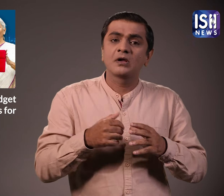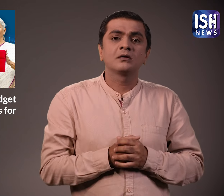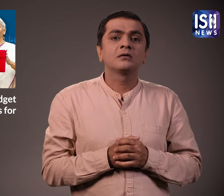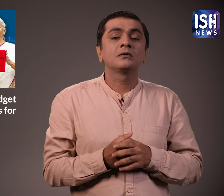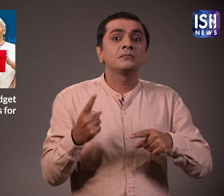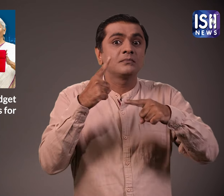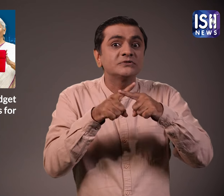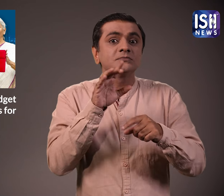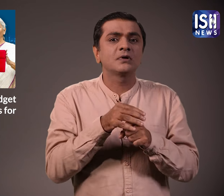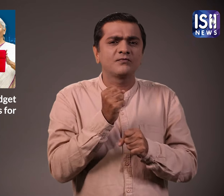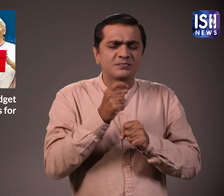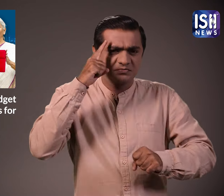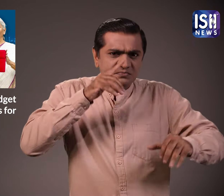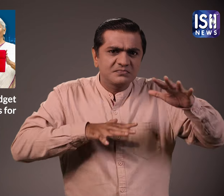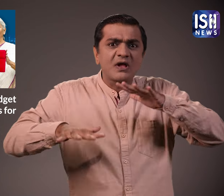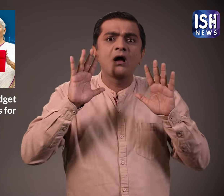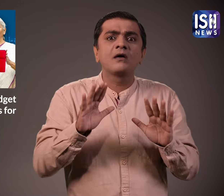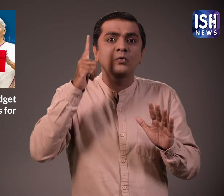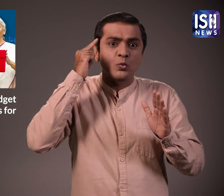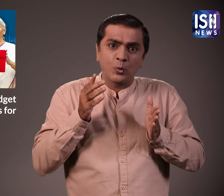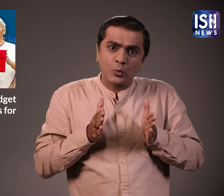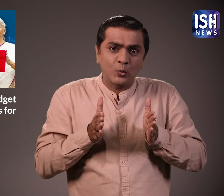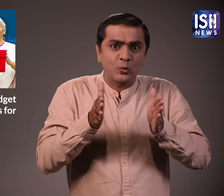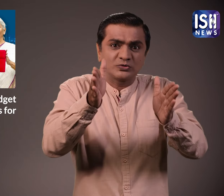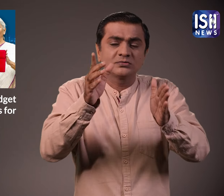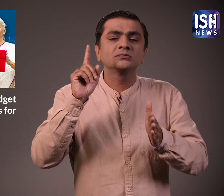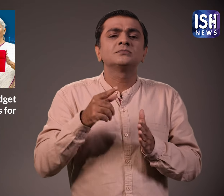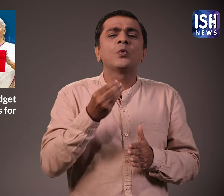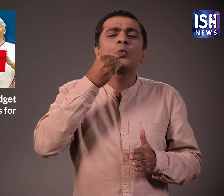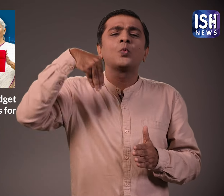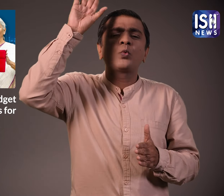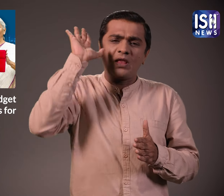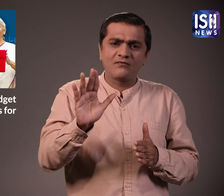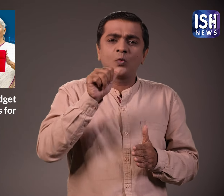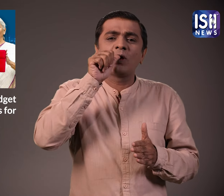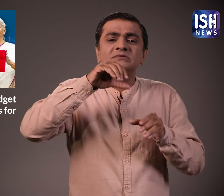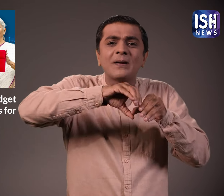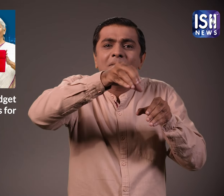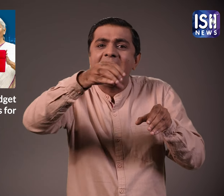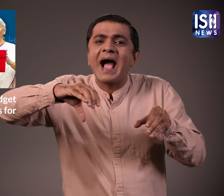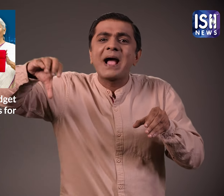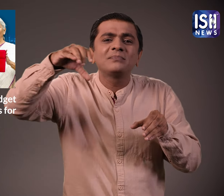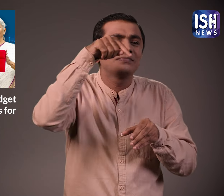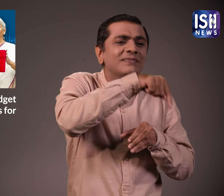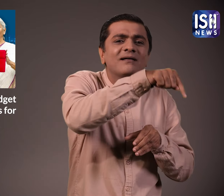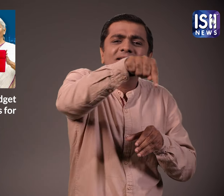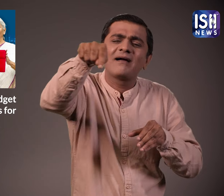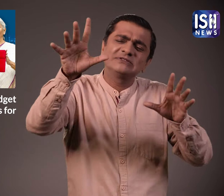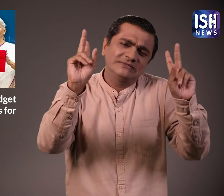सरकार ने विकास के लिए एक हिस्से के रूप में मौजुदा जल आपूर्ती प्रणालियों को बढ़ाने